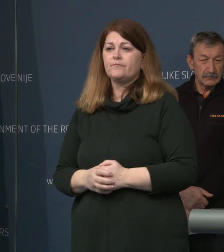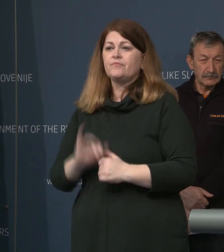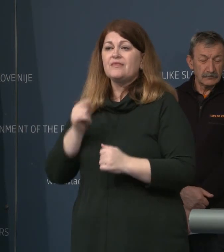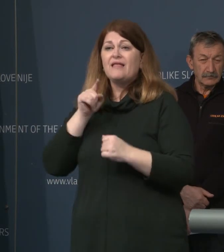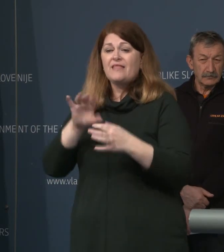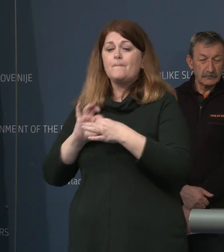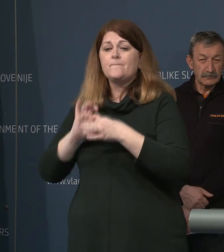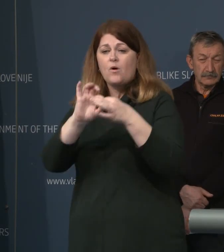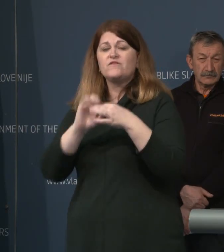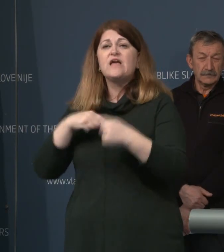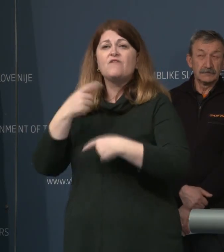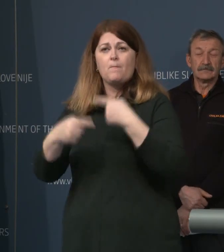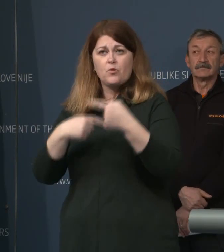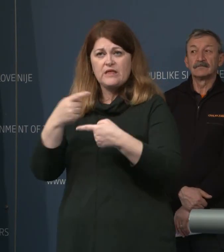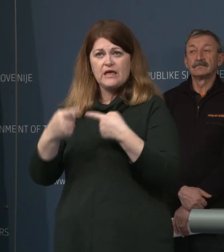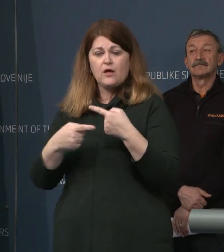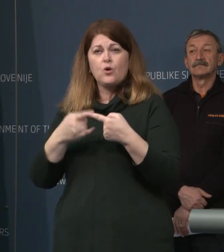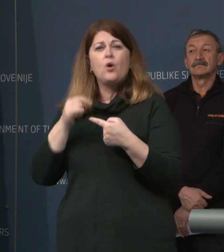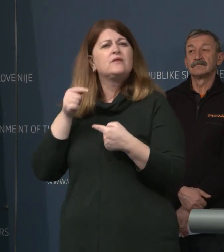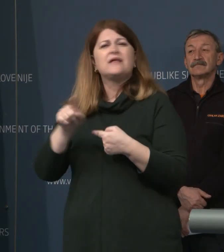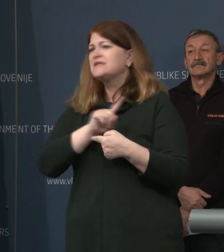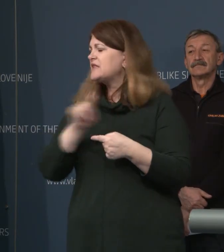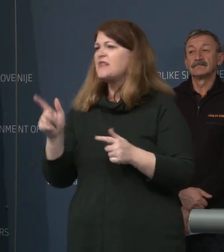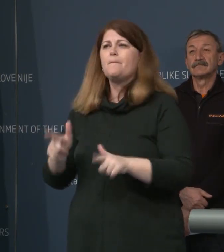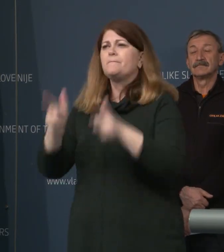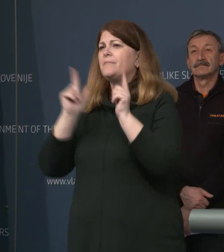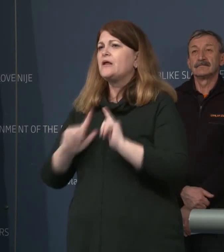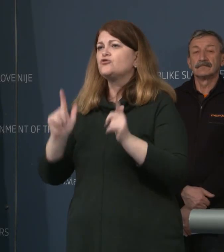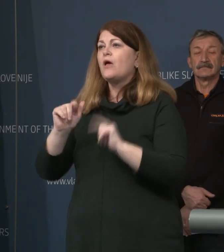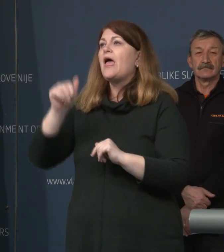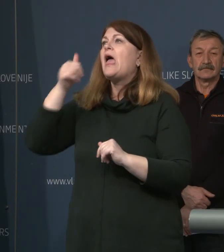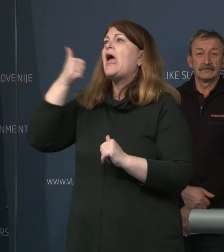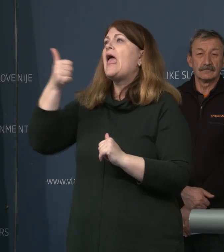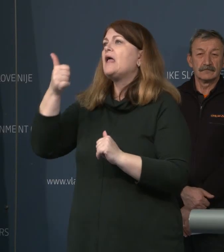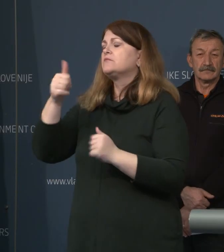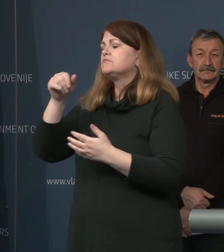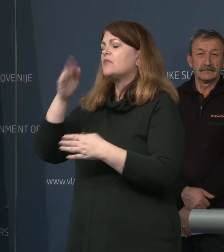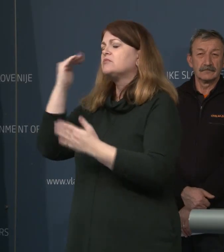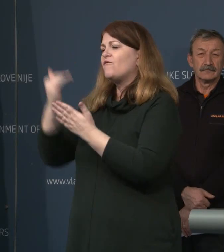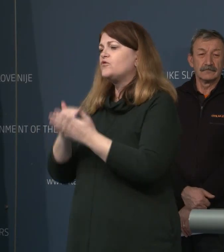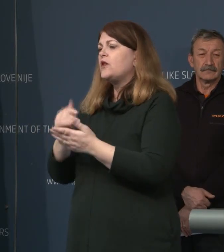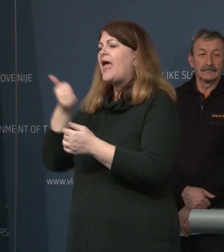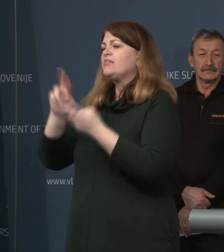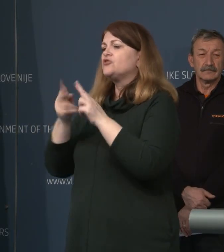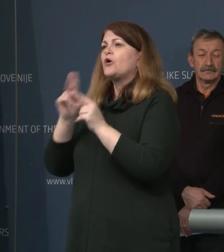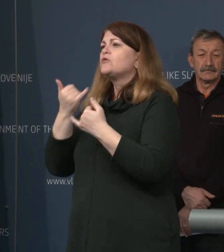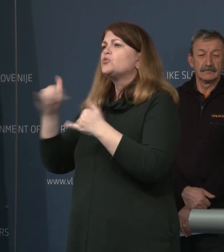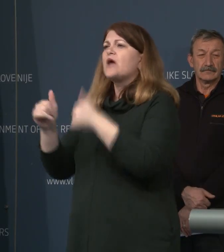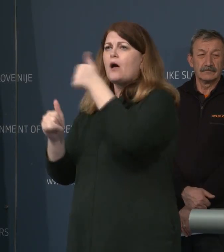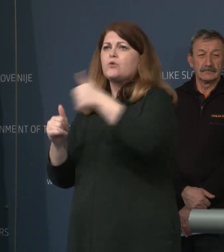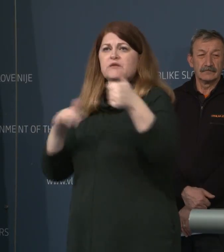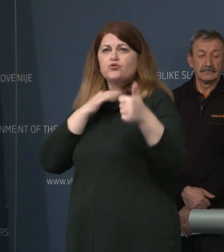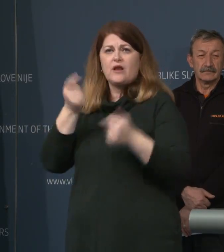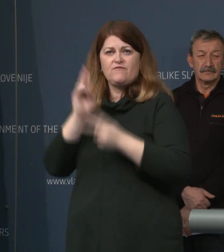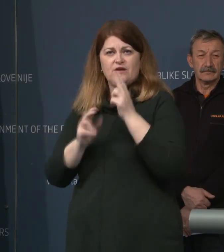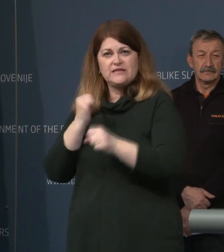da te povezave potekajo, da se ne pričakuje enega recepta na en način, kako ne vsaka posamezna šola